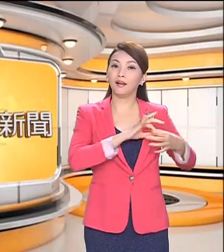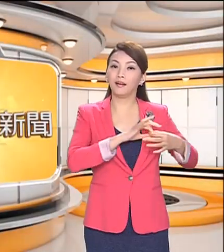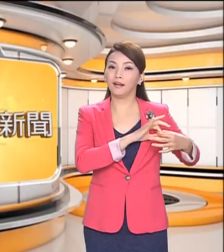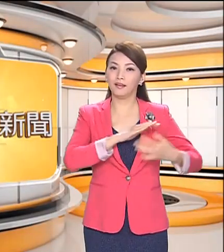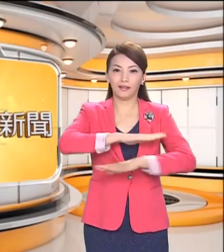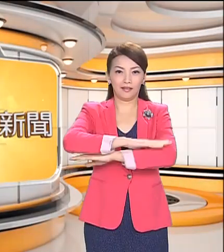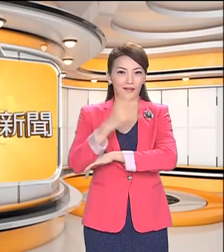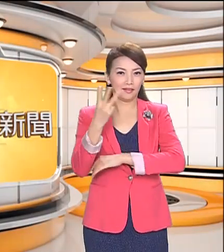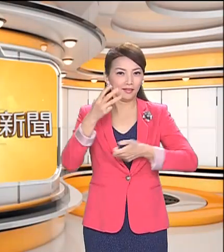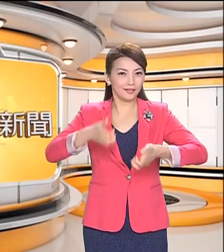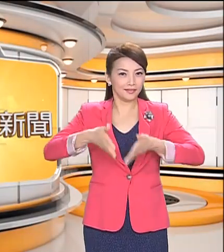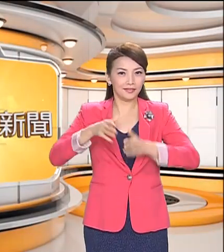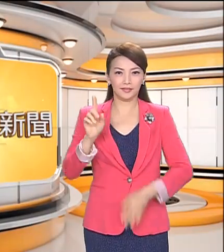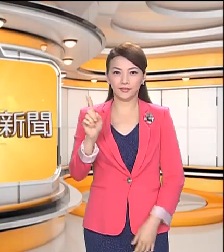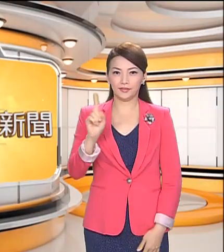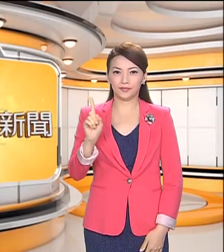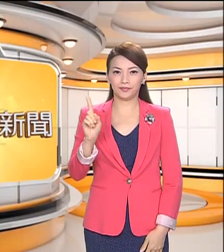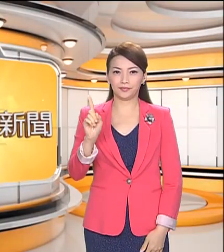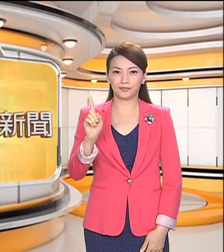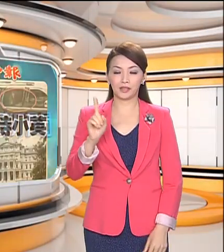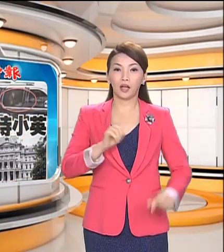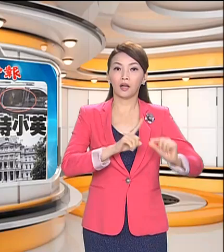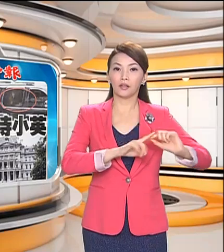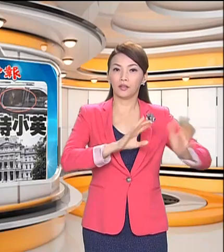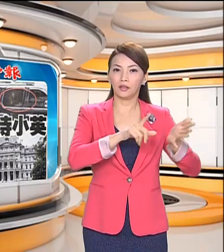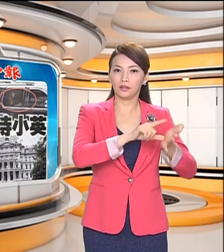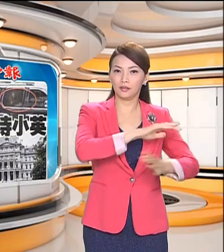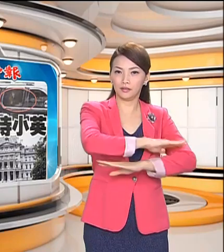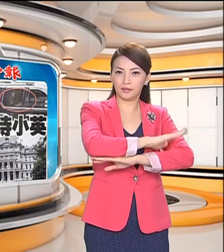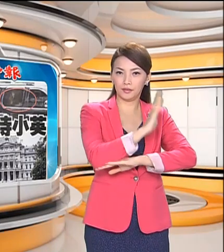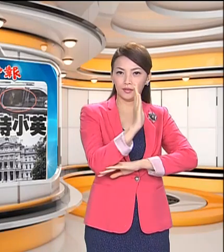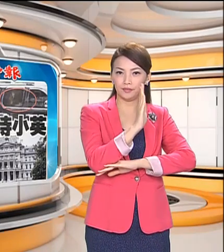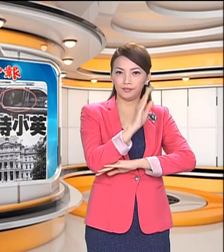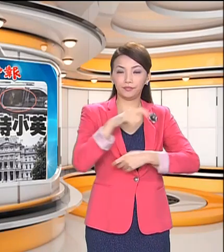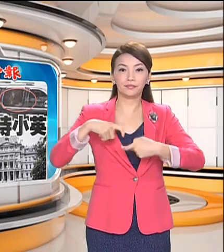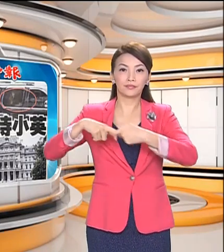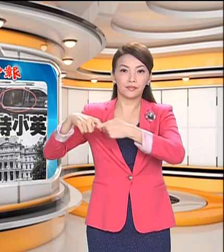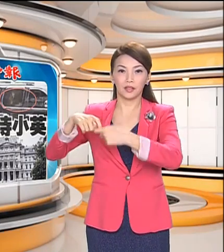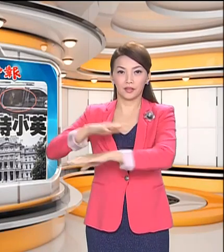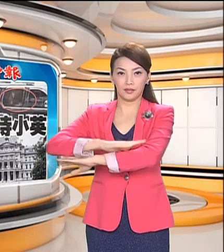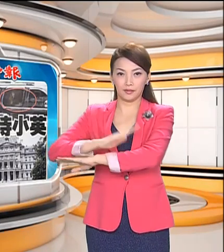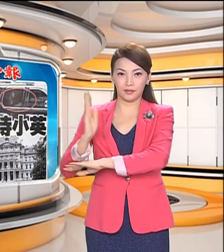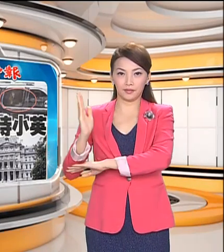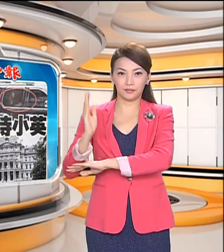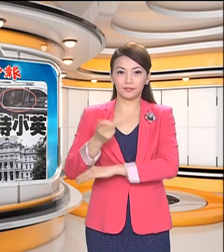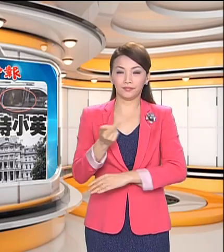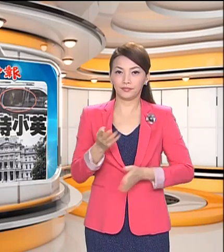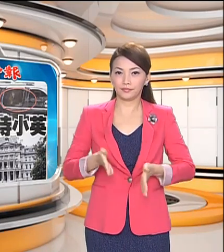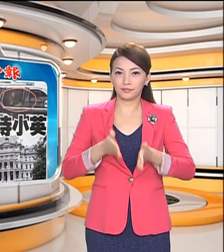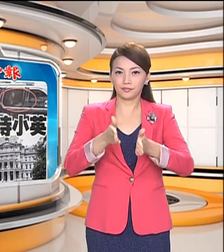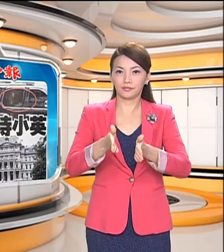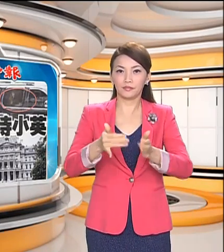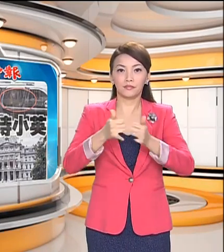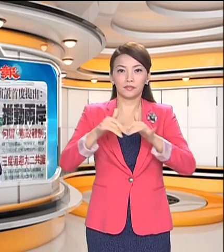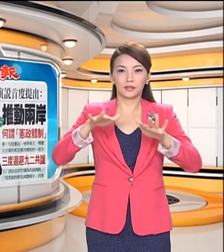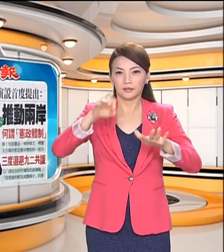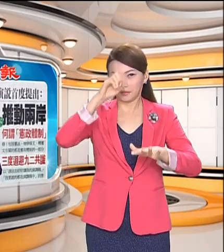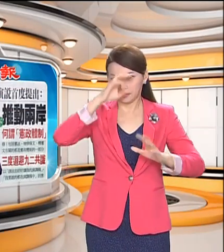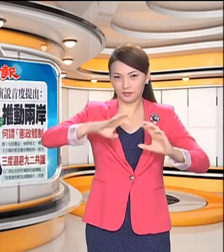来关心各大报的头条焦点，中国时报和联合报的头条也都是民进党总统参